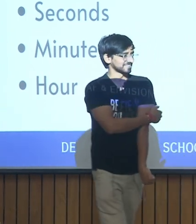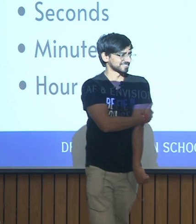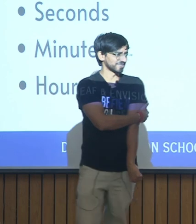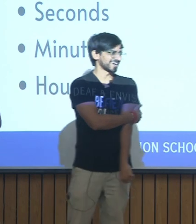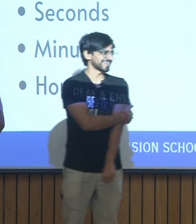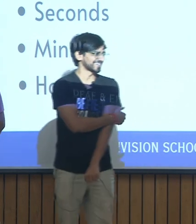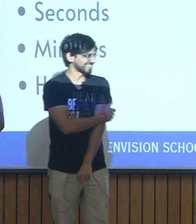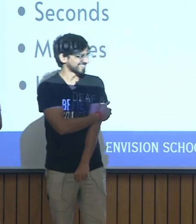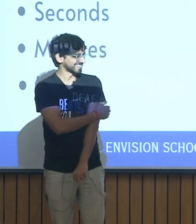Just. समझ आ रही है?